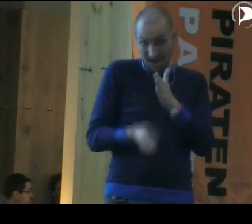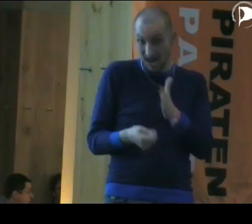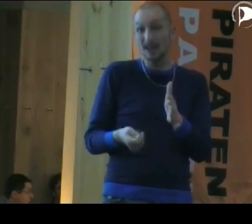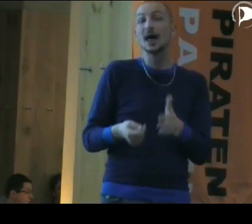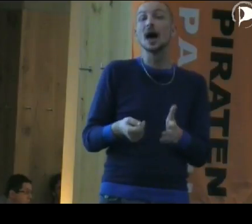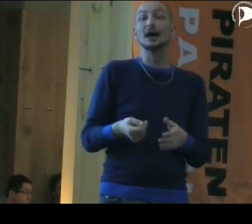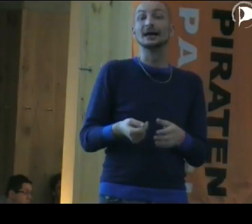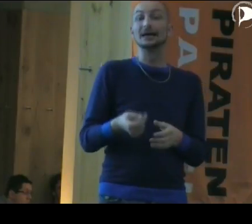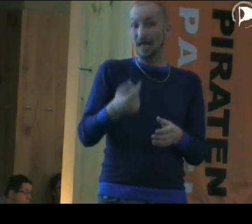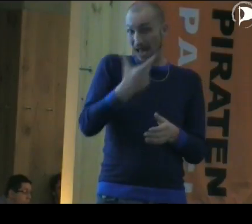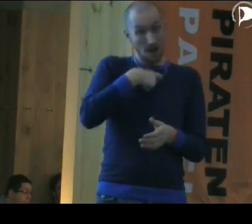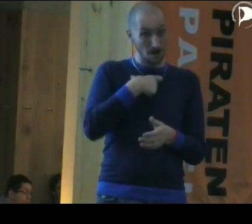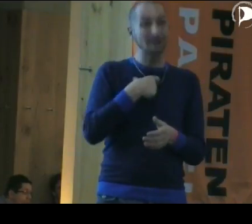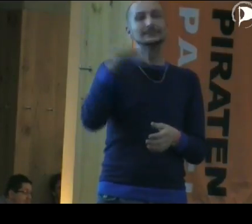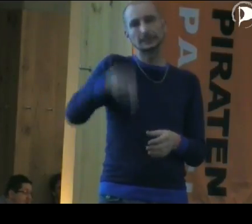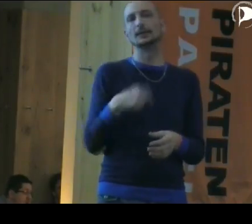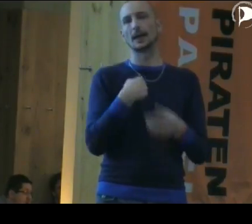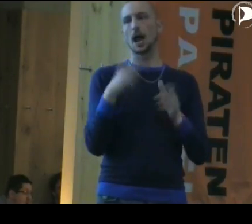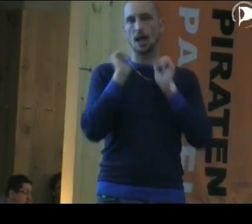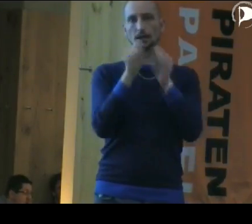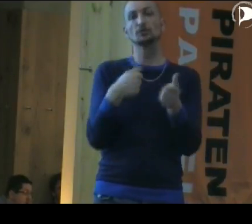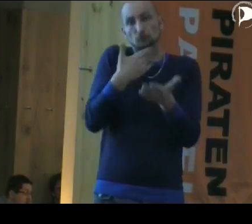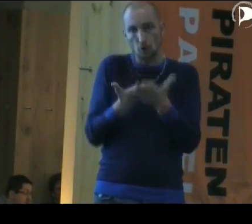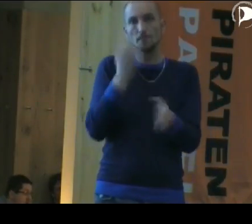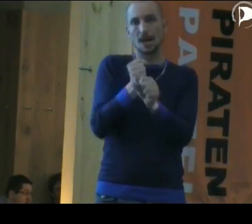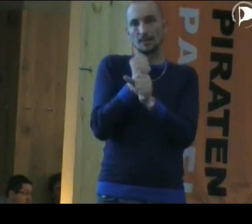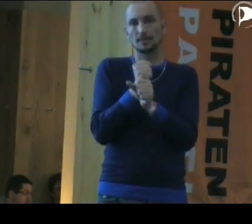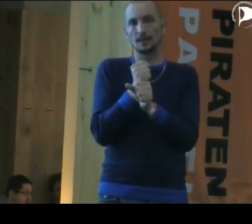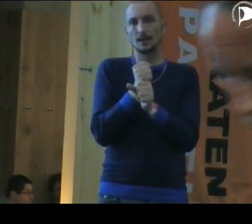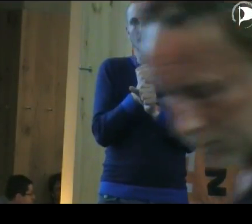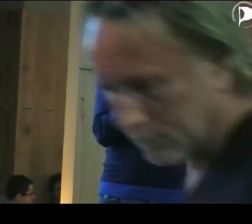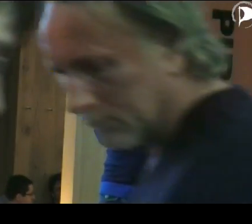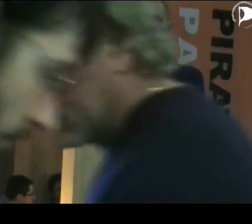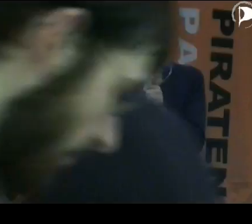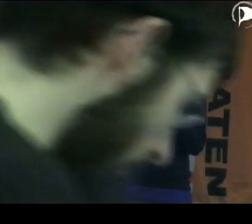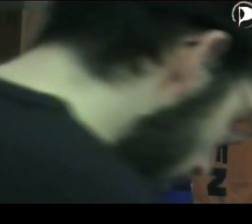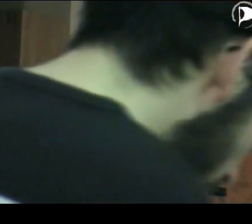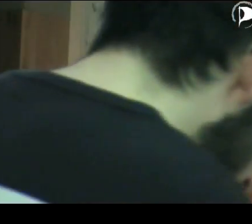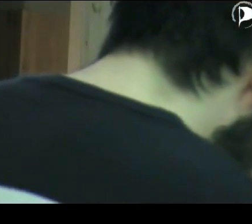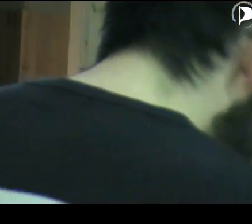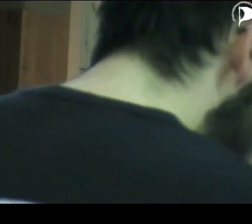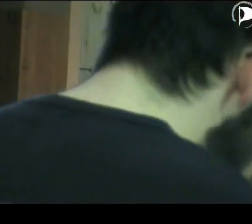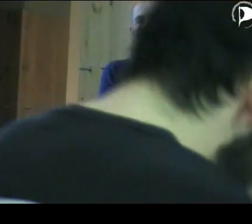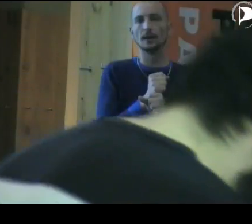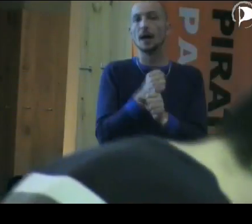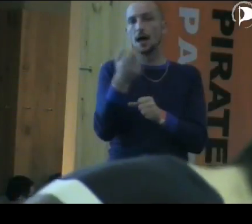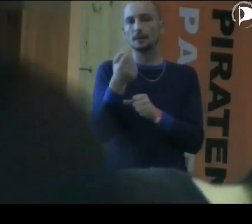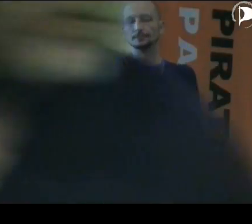dies zu tun also heißt den general spezieller und der leitet er auf und setzt ebene ihrer arbeit unterstützen